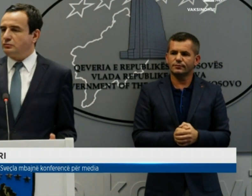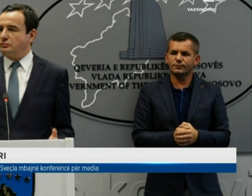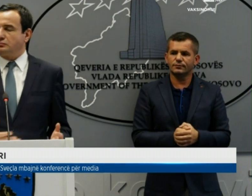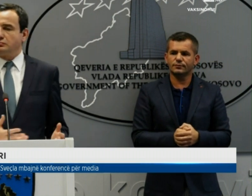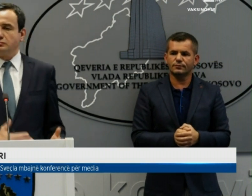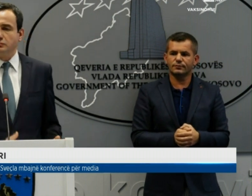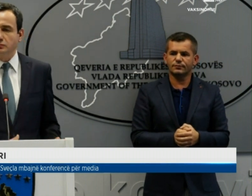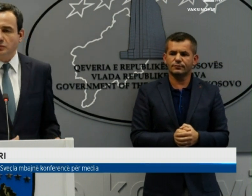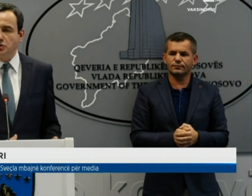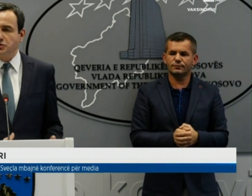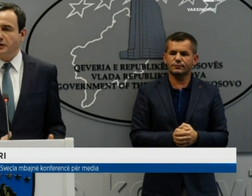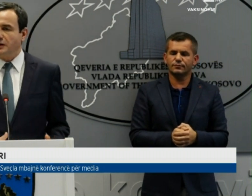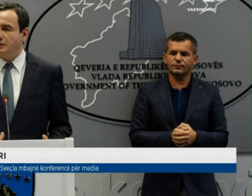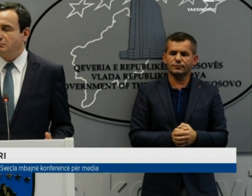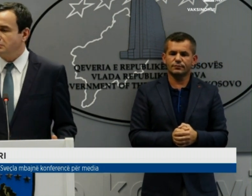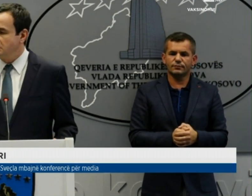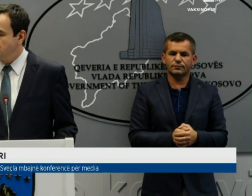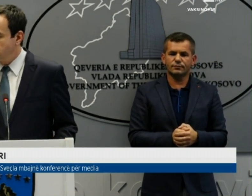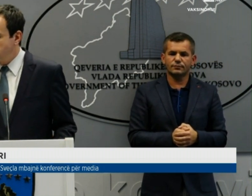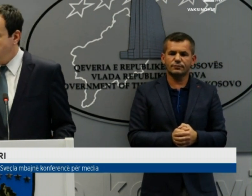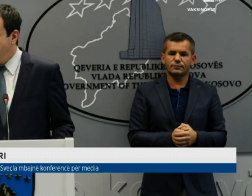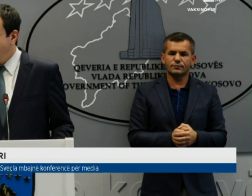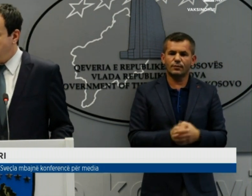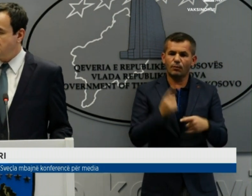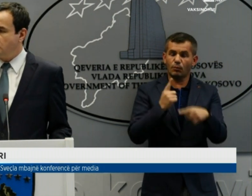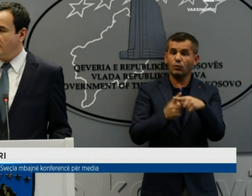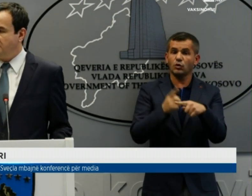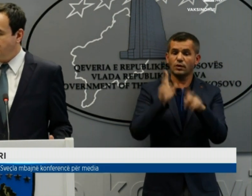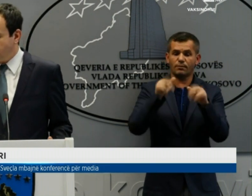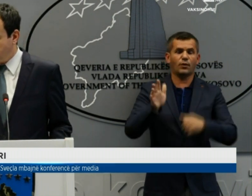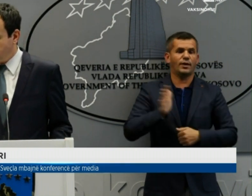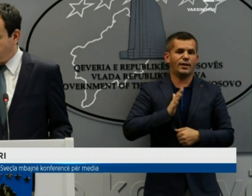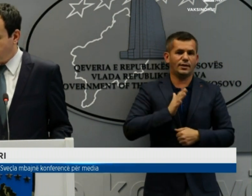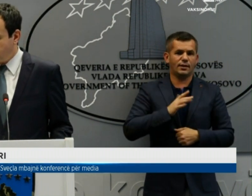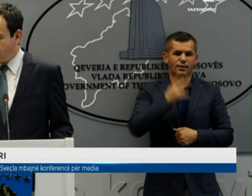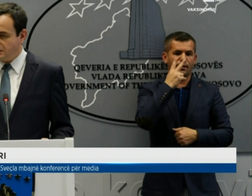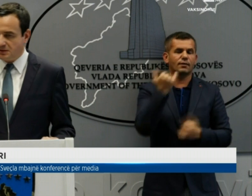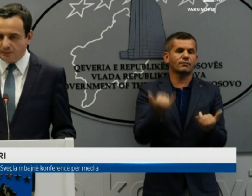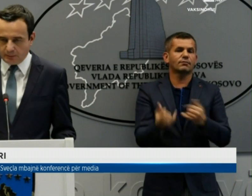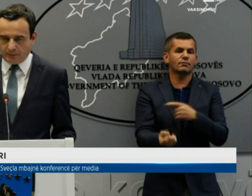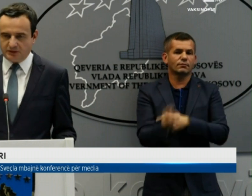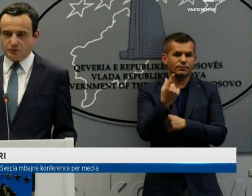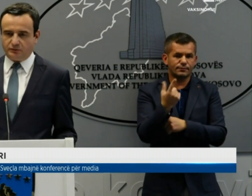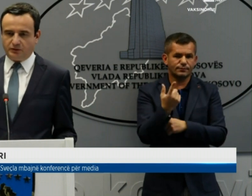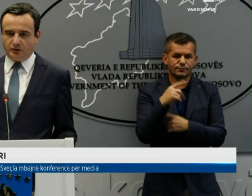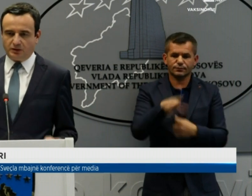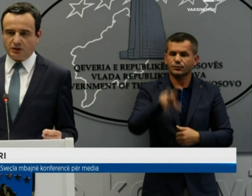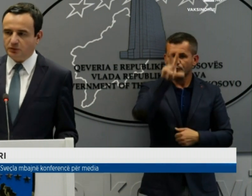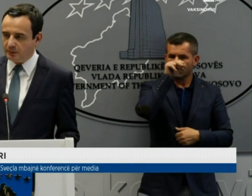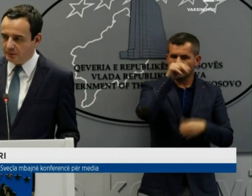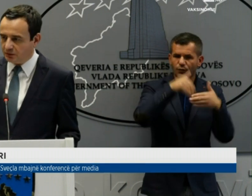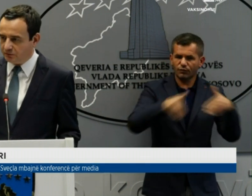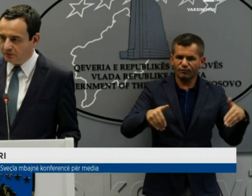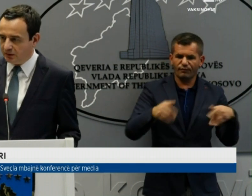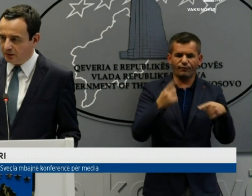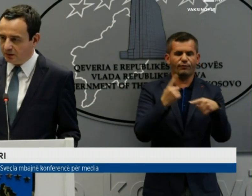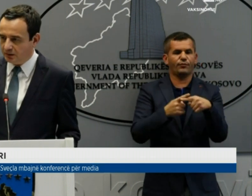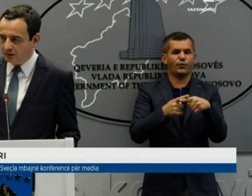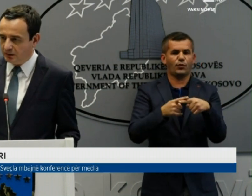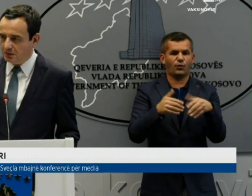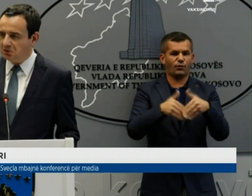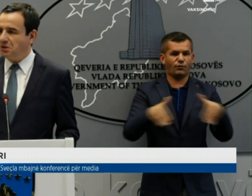Gjithashtu është edhe rreziku evident si për policët kufitarë, ashtu për pikat